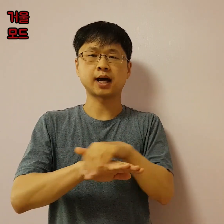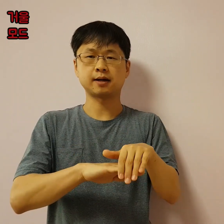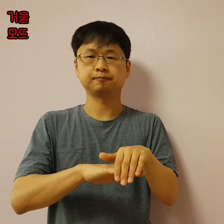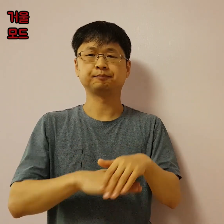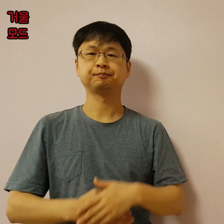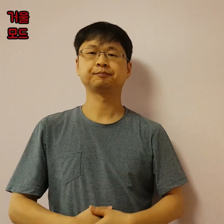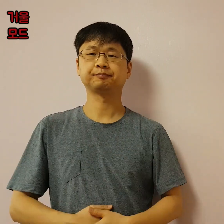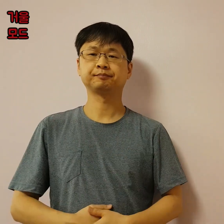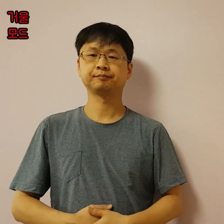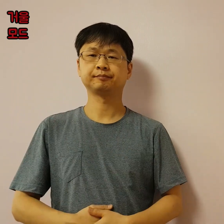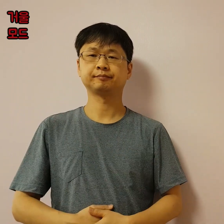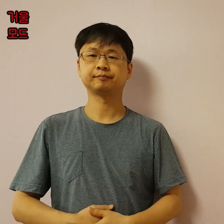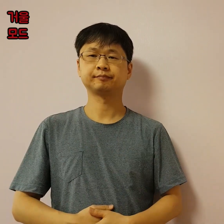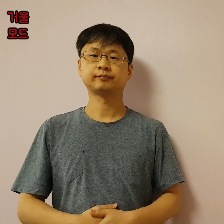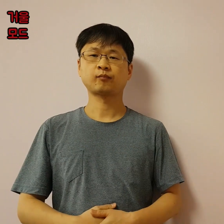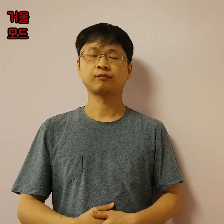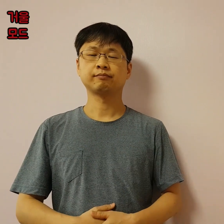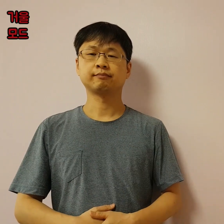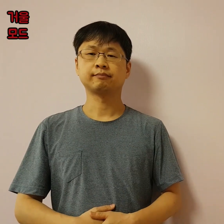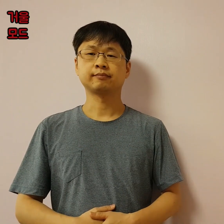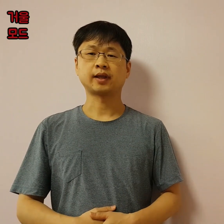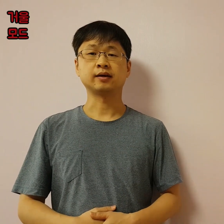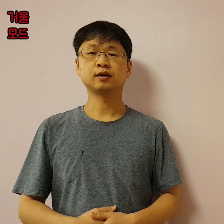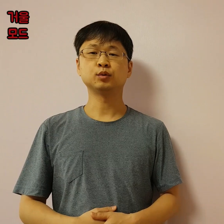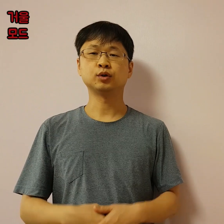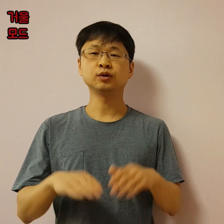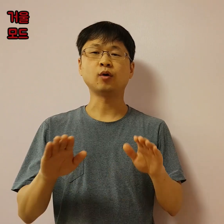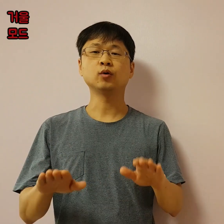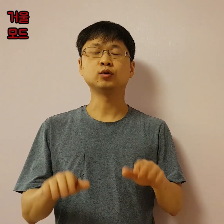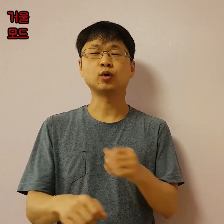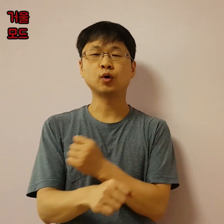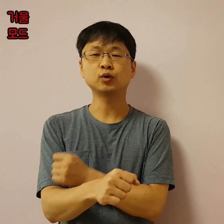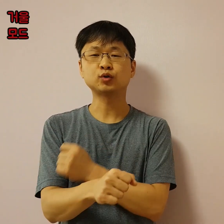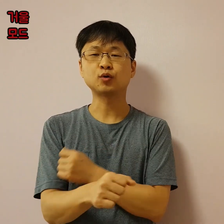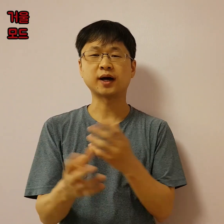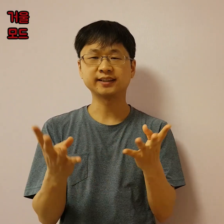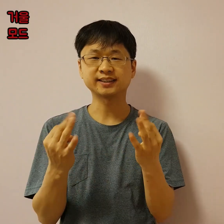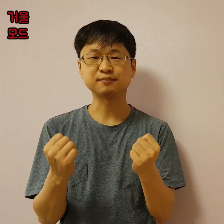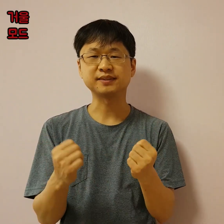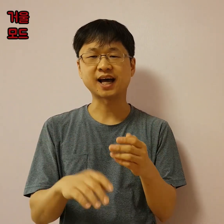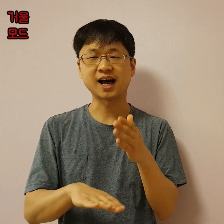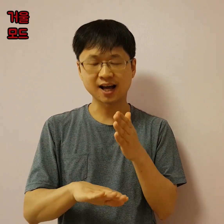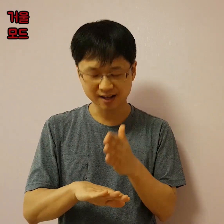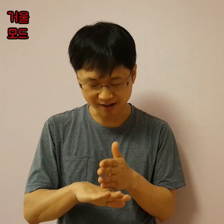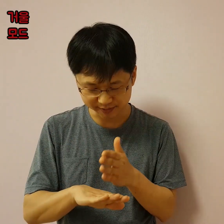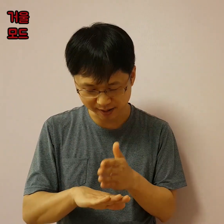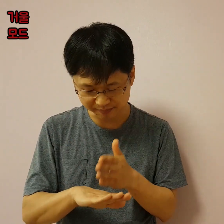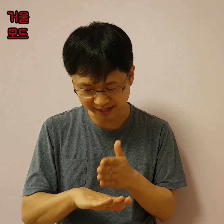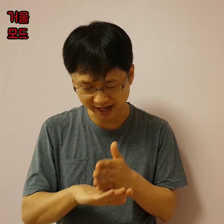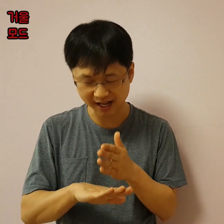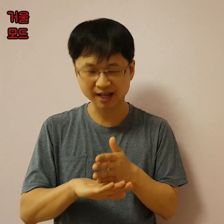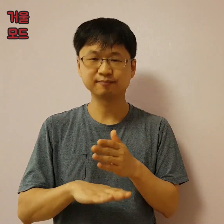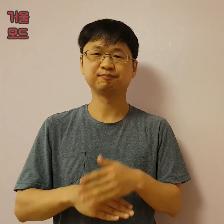계획입니다. 여러분, 오늘도 수고 많으셨습니다. 감사합니다.